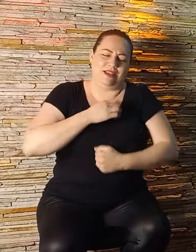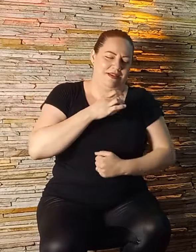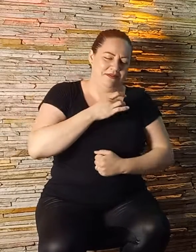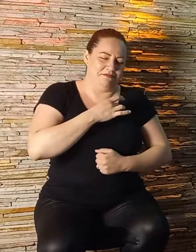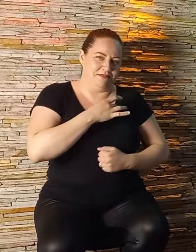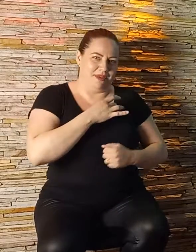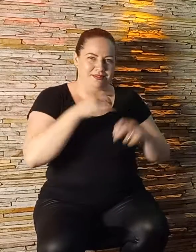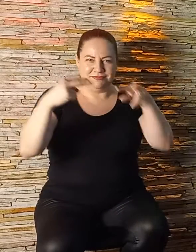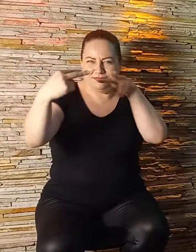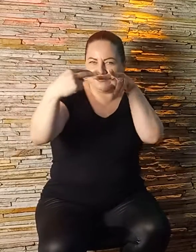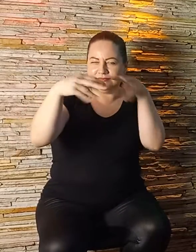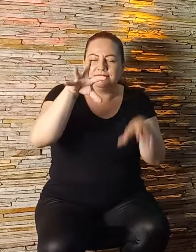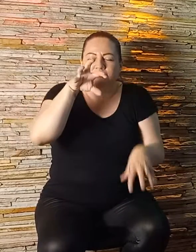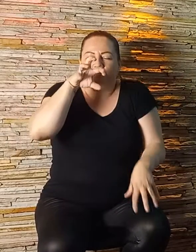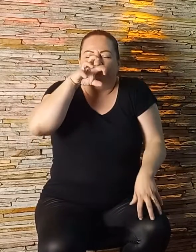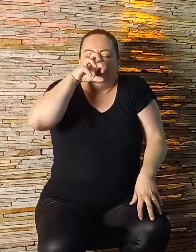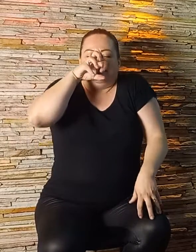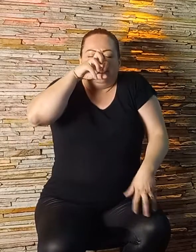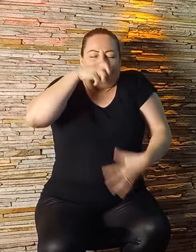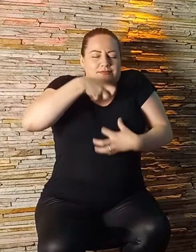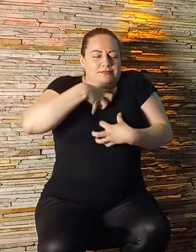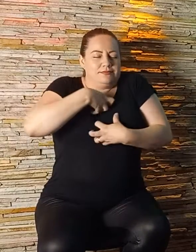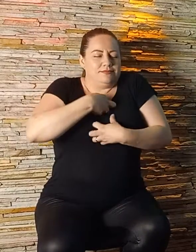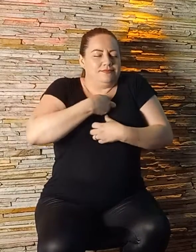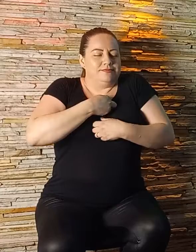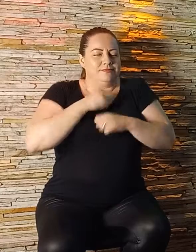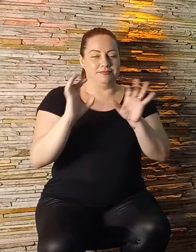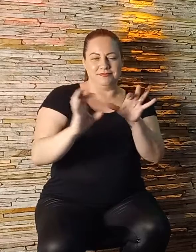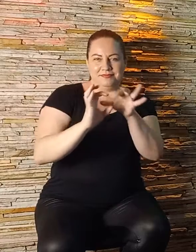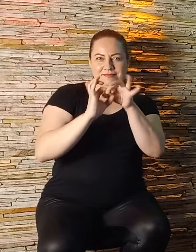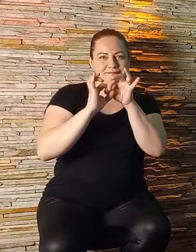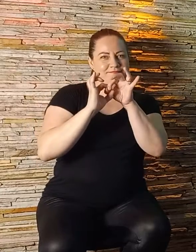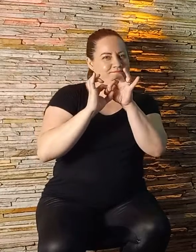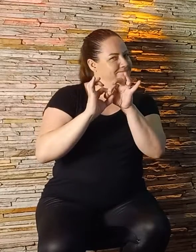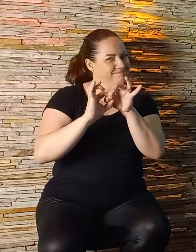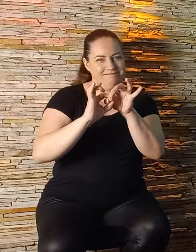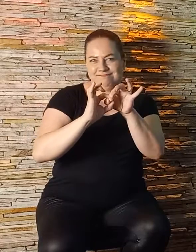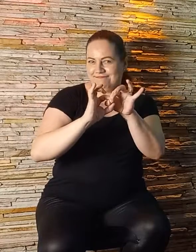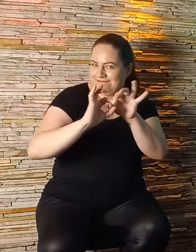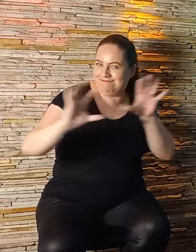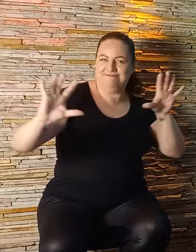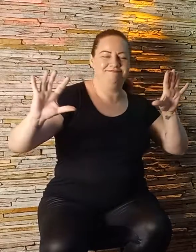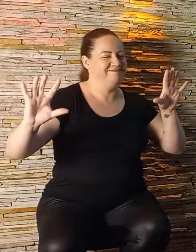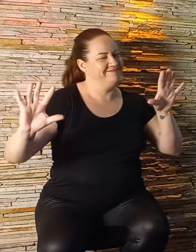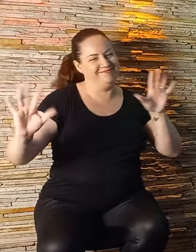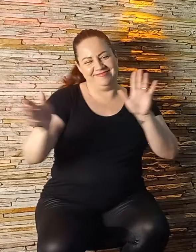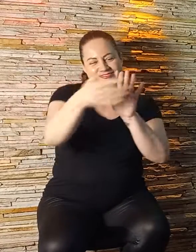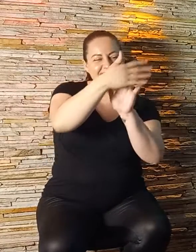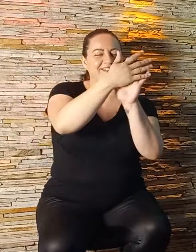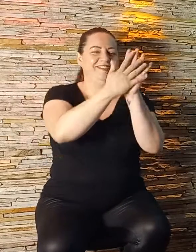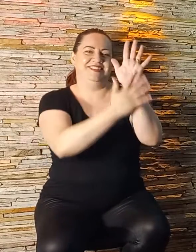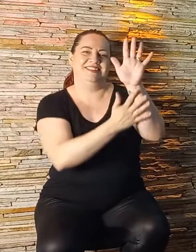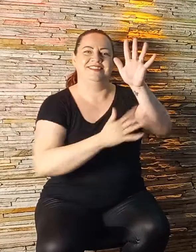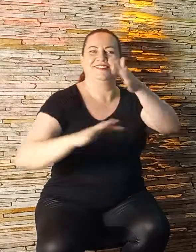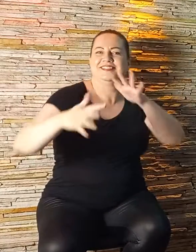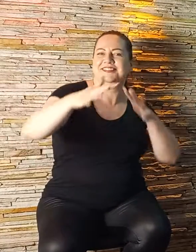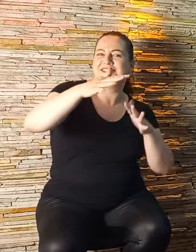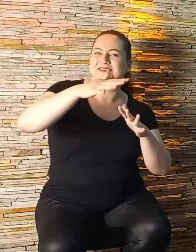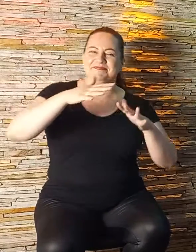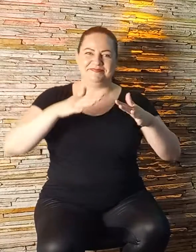medo de cenário do teu cheiro o doce tá eu e você vai ser difícil de largar deslizar tomando a minha